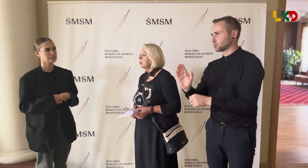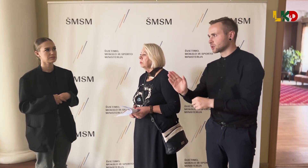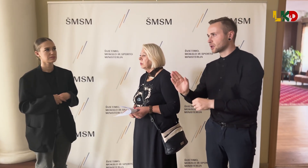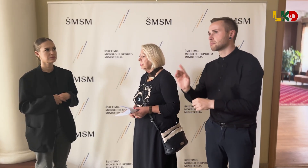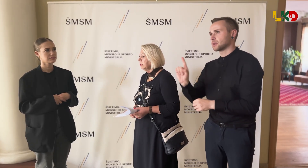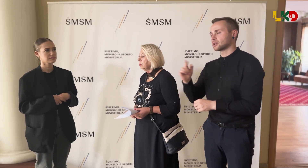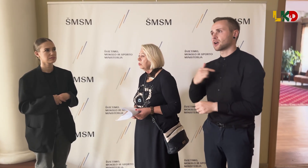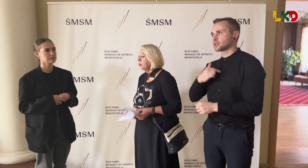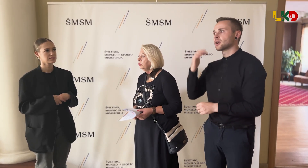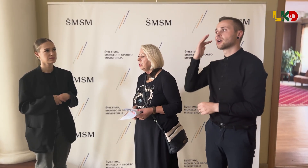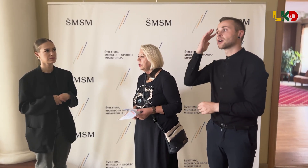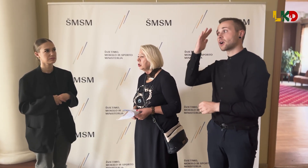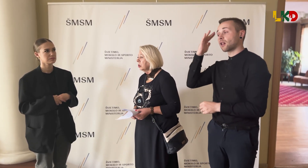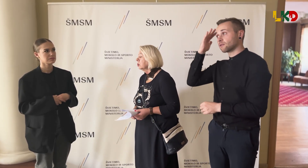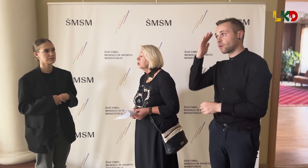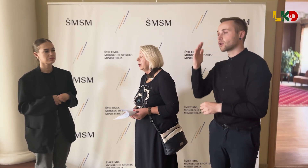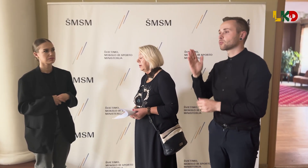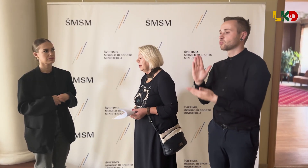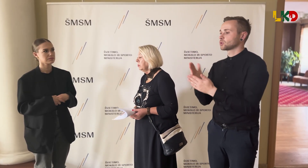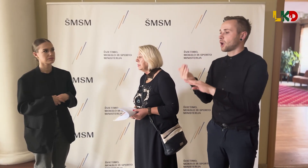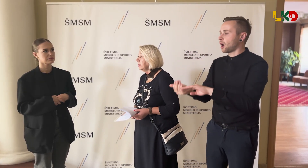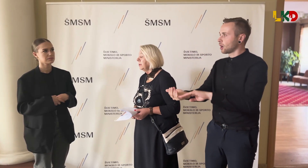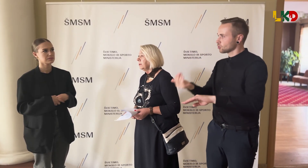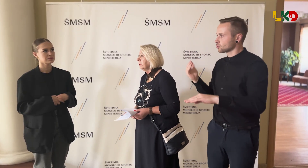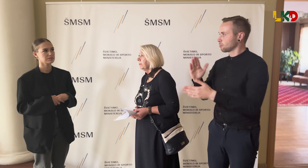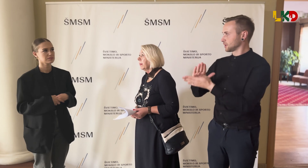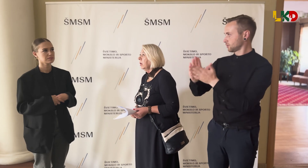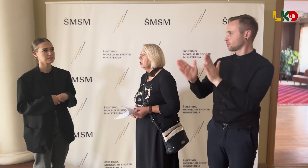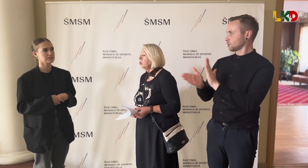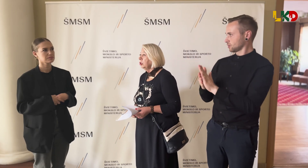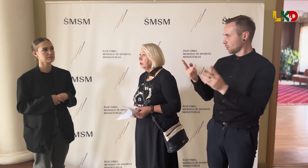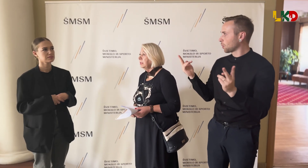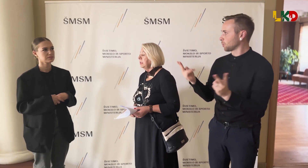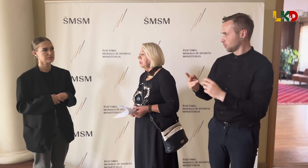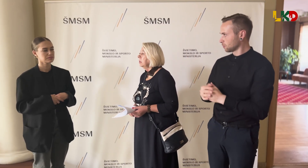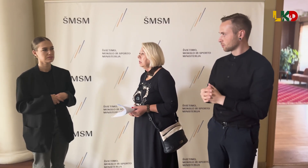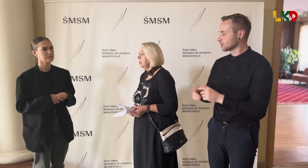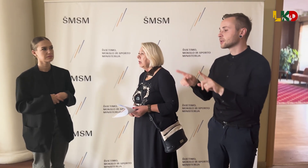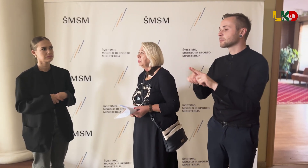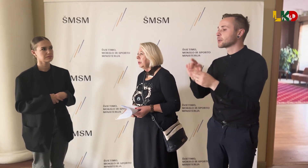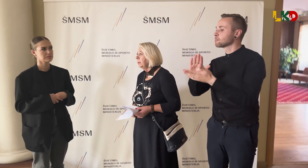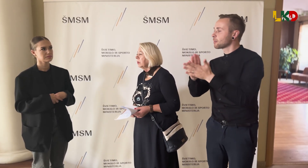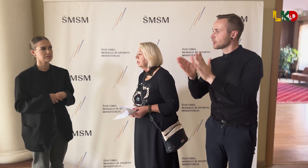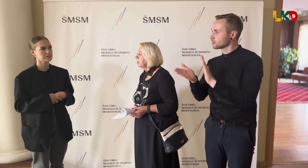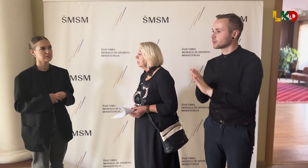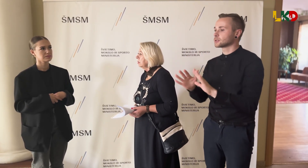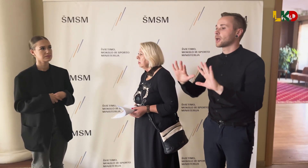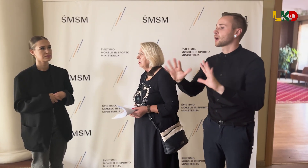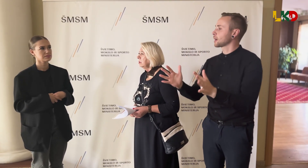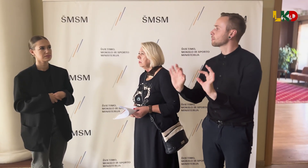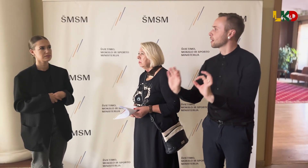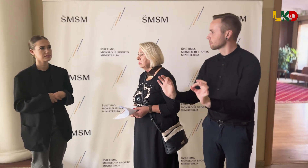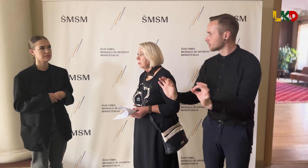šitas klausimas turi būti iš anksto rengiamas ir ruošiamasi jam taip, kad